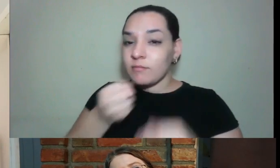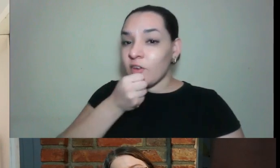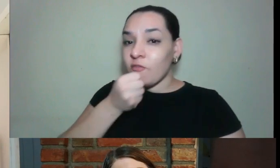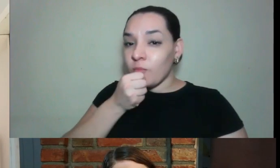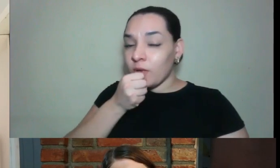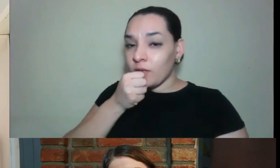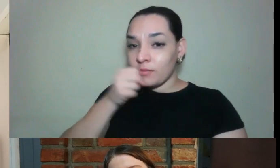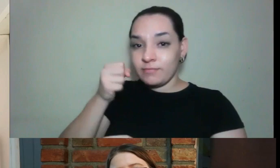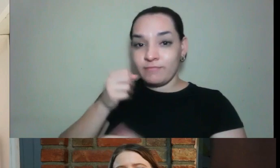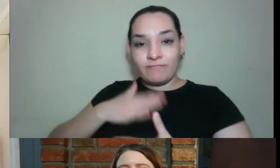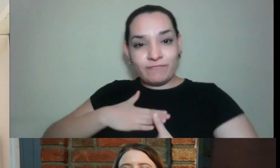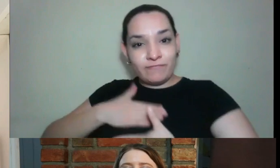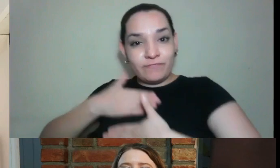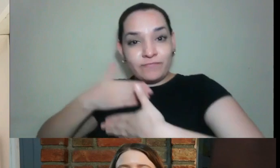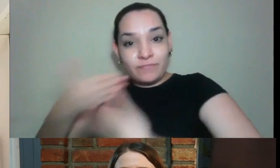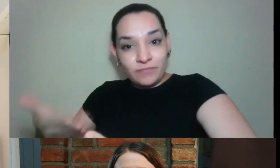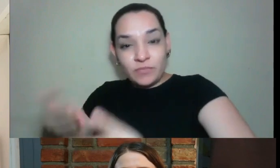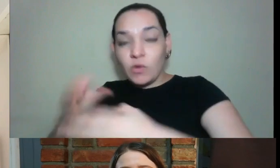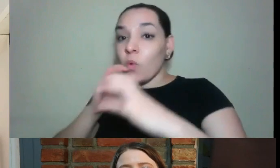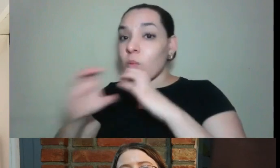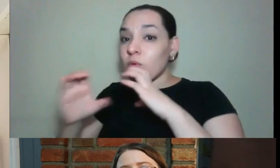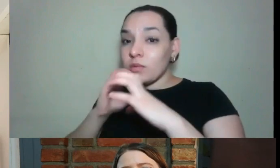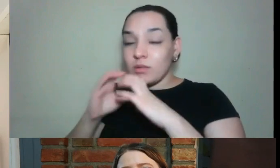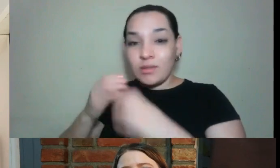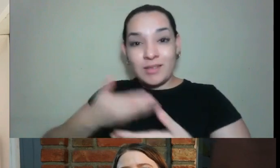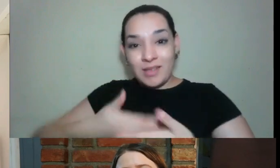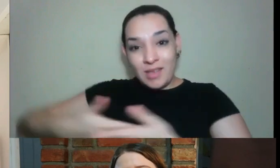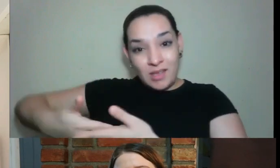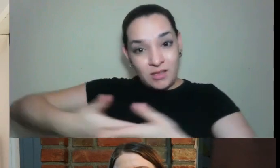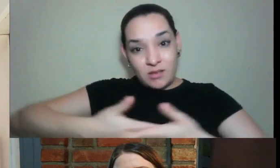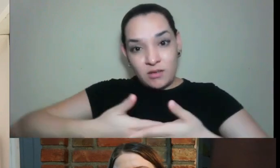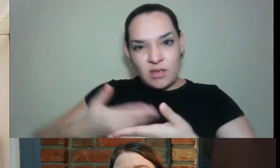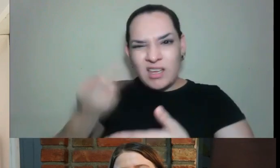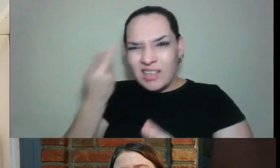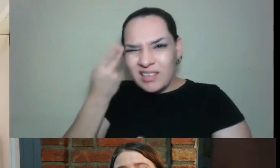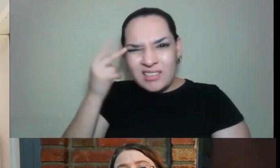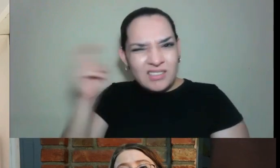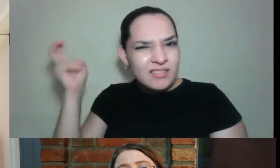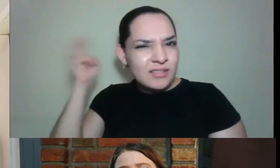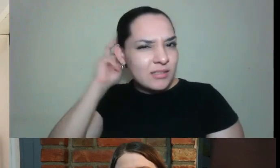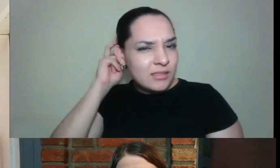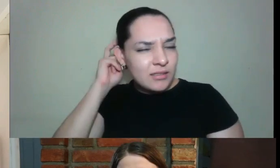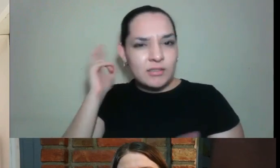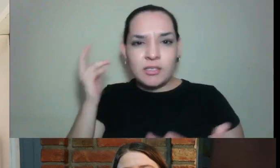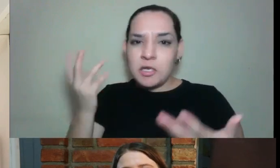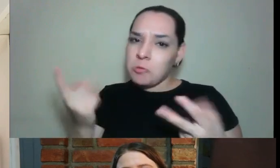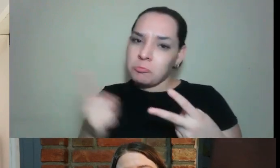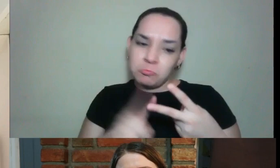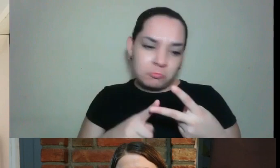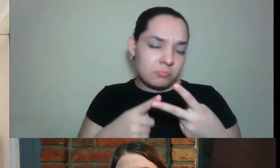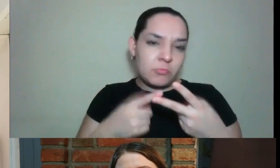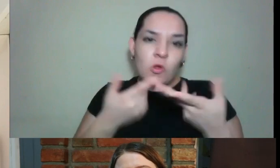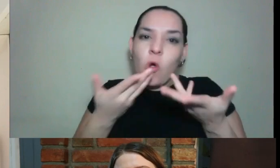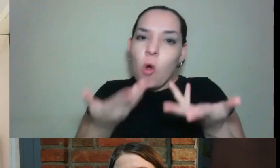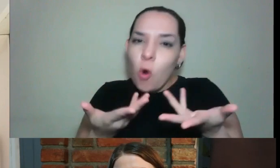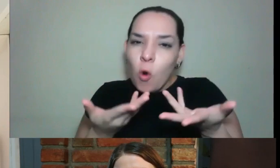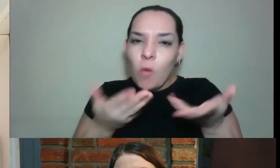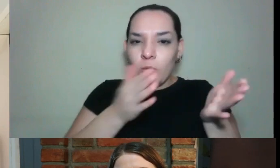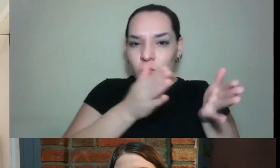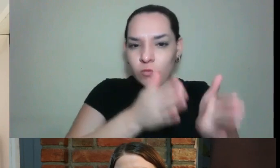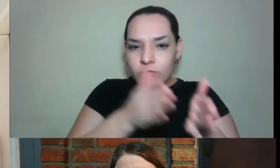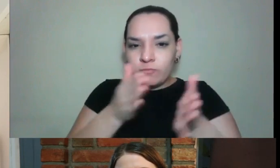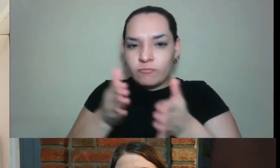informarles a nuestros hijos y a nuestras hijas, acerca de qué es el implante coclear, acerca